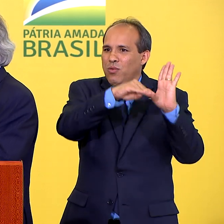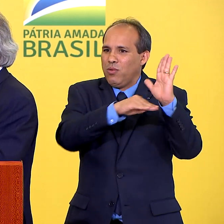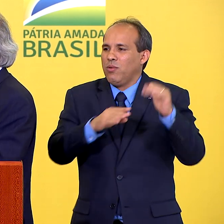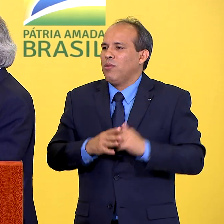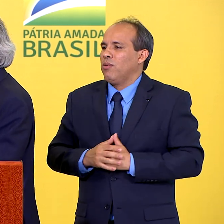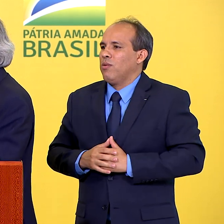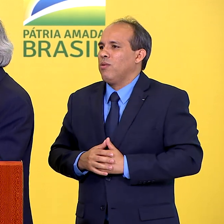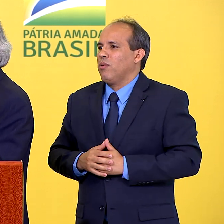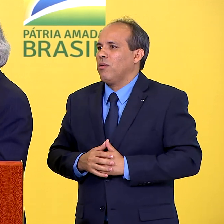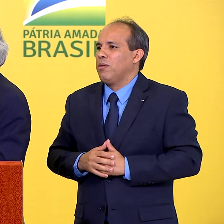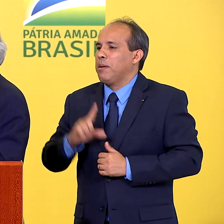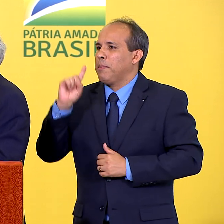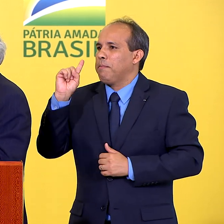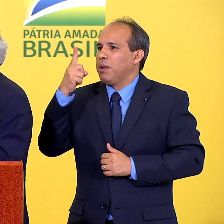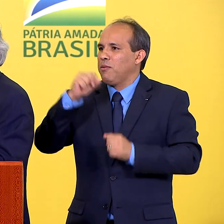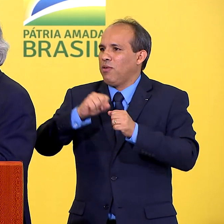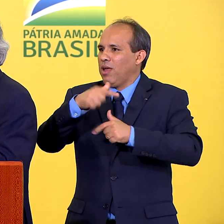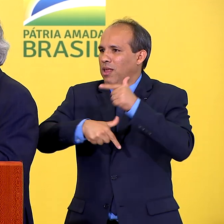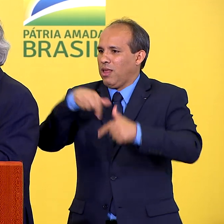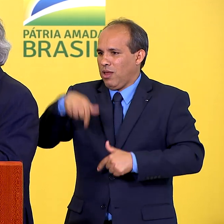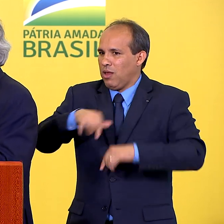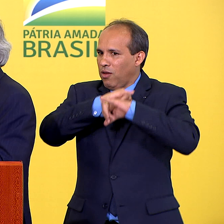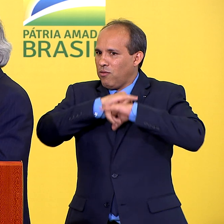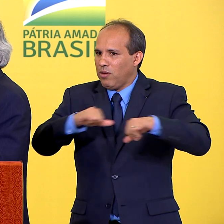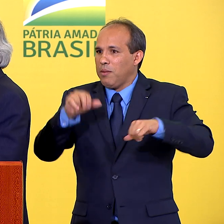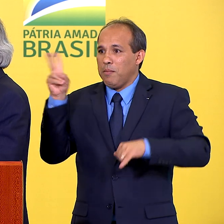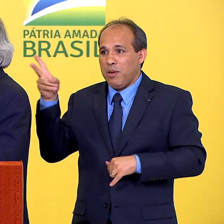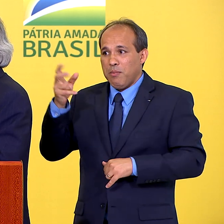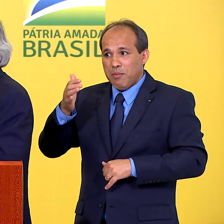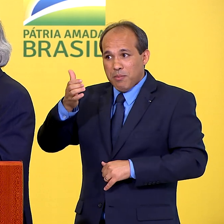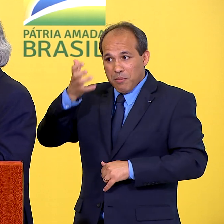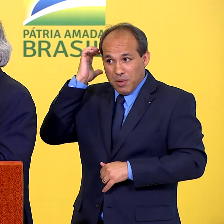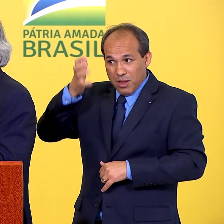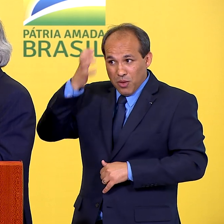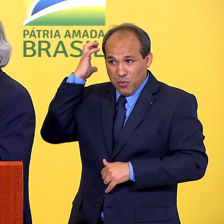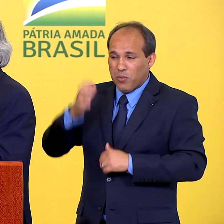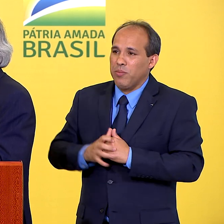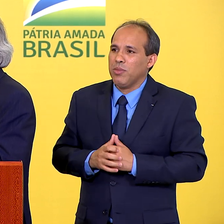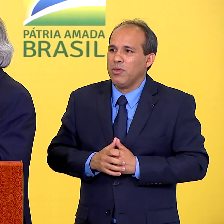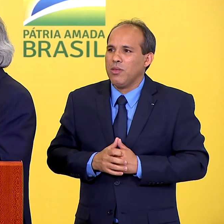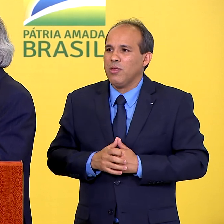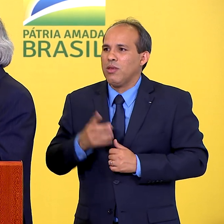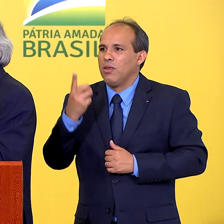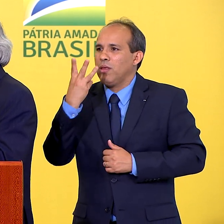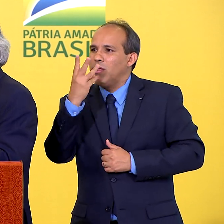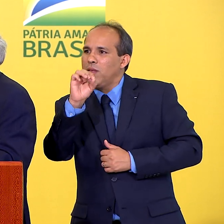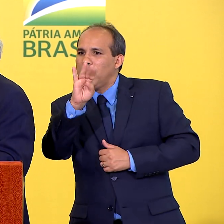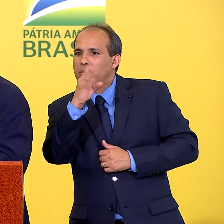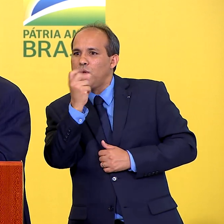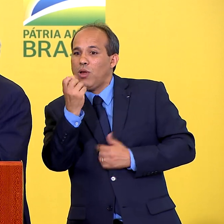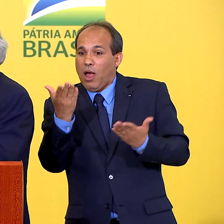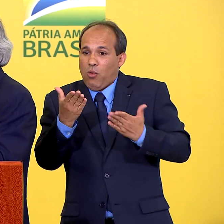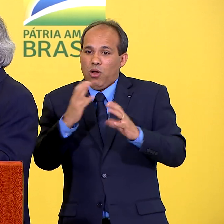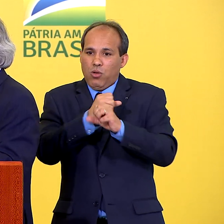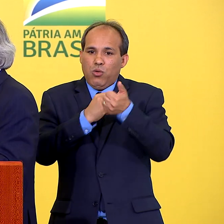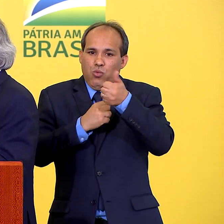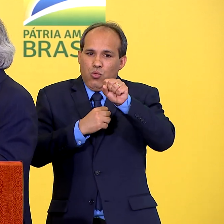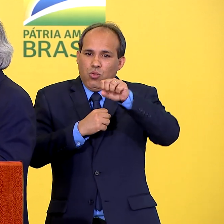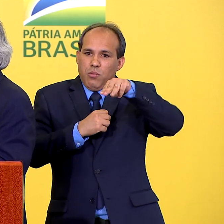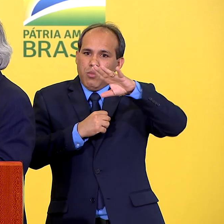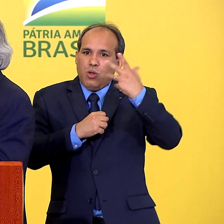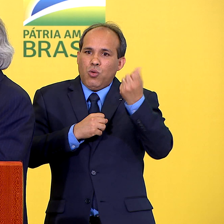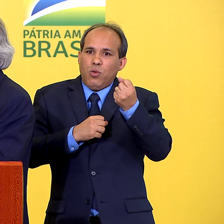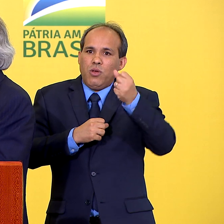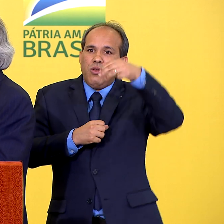primeira medida que foi anunciada aqui pelo Pedro foi exatamente 30 milhões, agora 18 milhões de MEIs